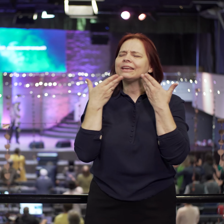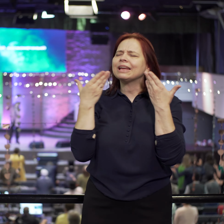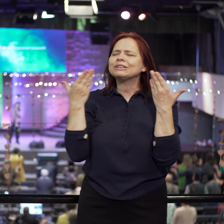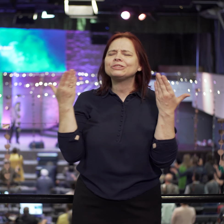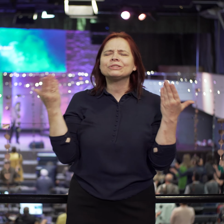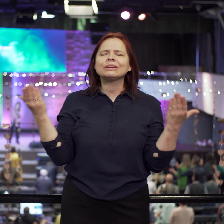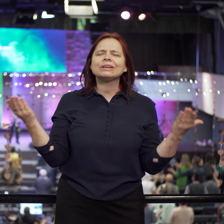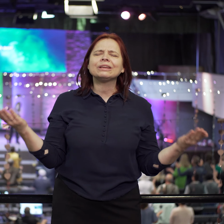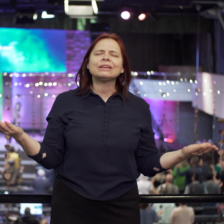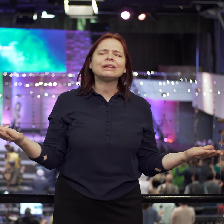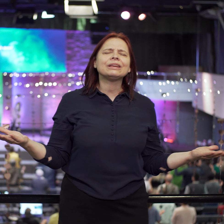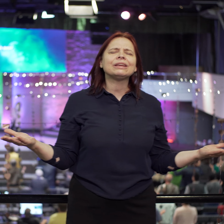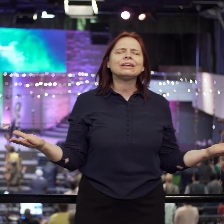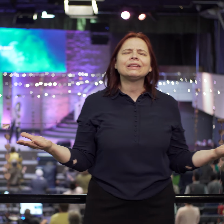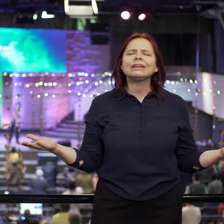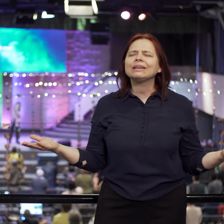безконечный